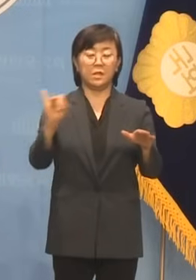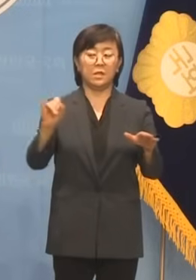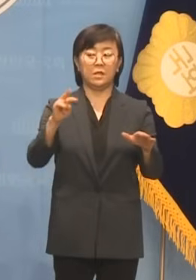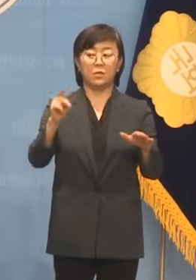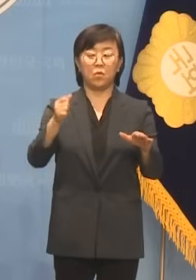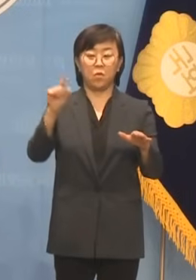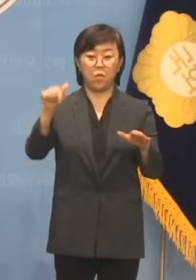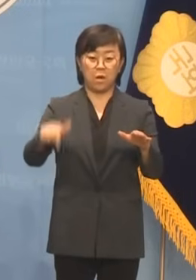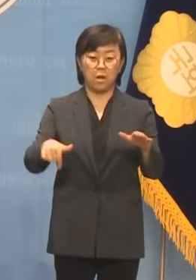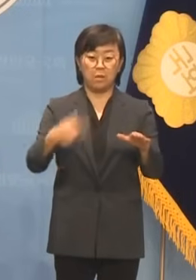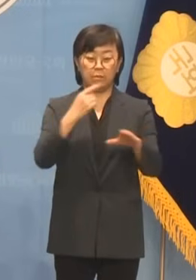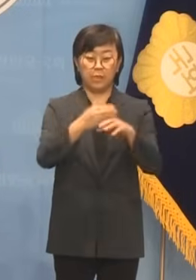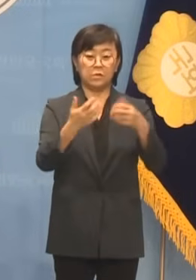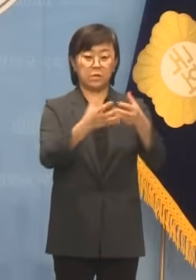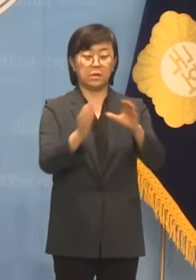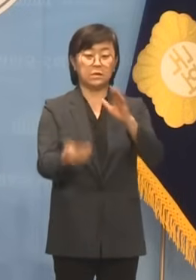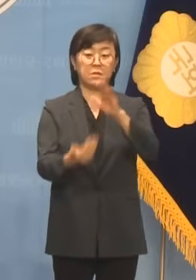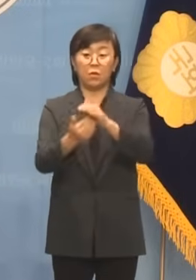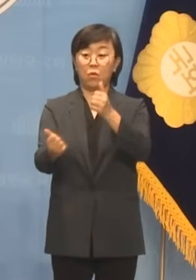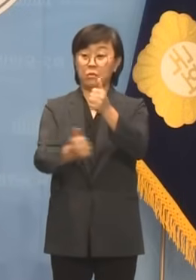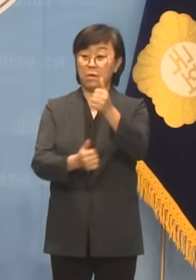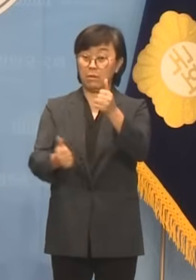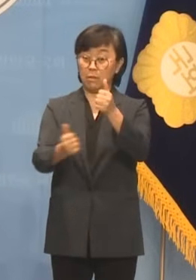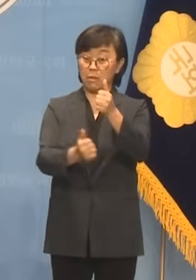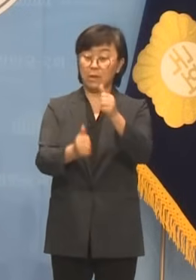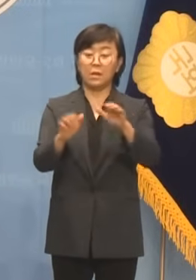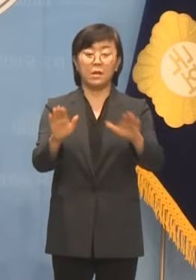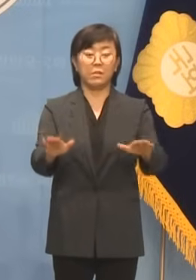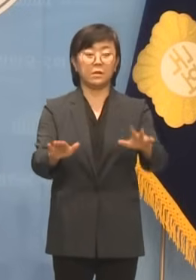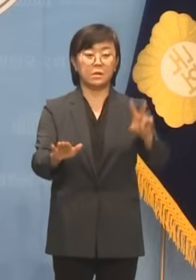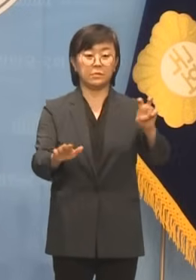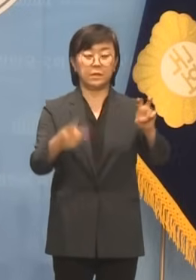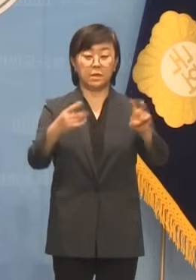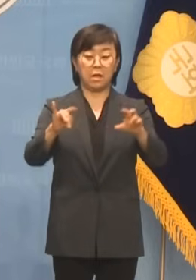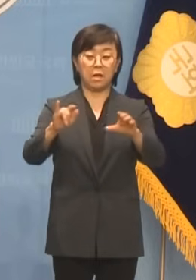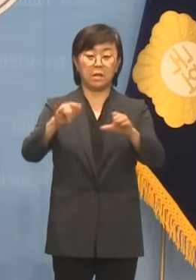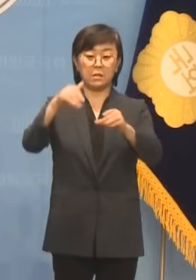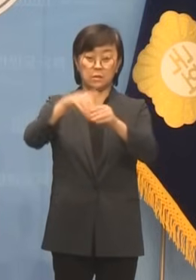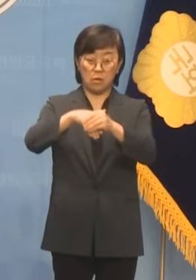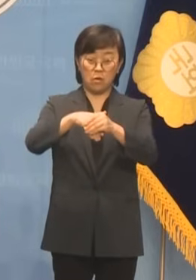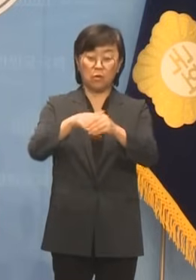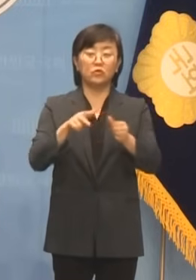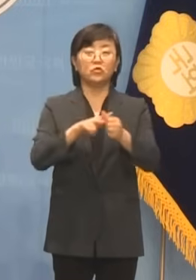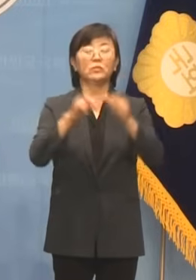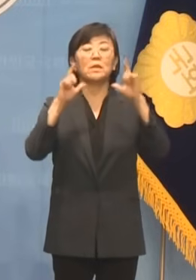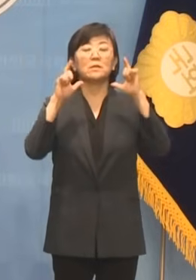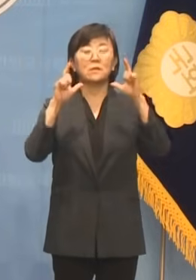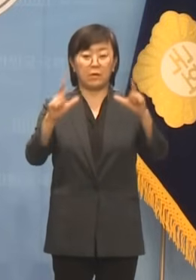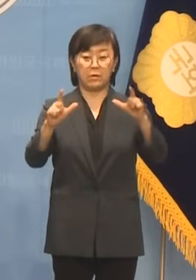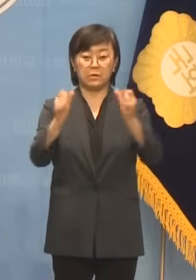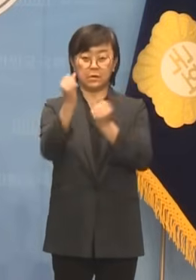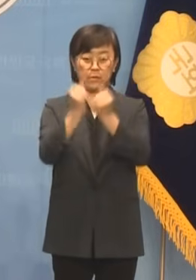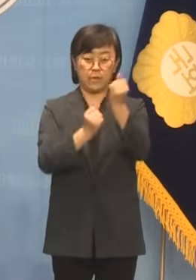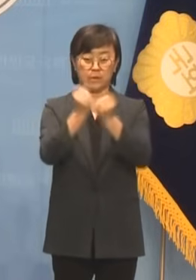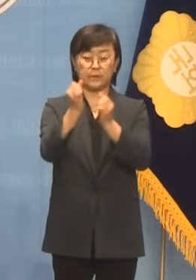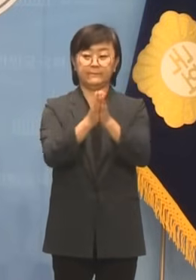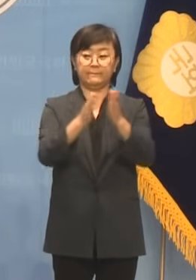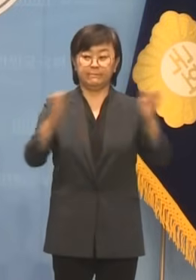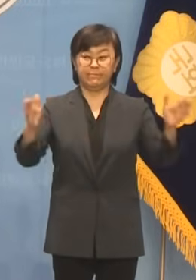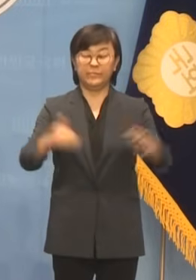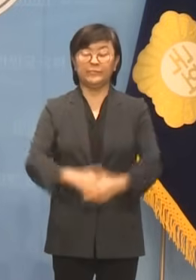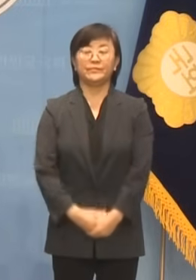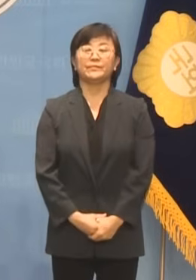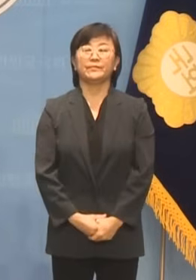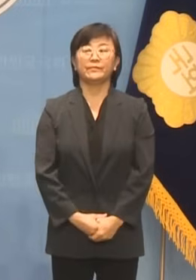이동학 저희 더불어민주당 전 최고위원회 이번 22대 총선 출마 선언을 하는 기자회견을 시작하도록